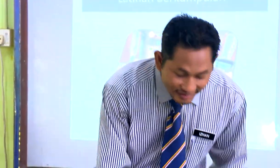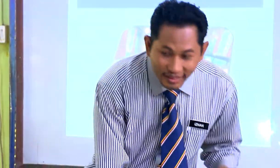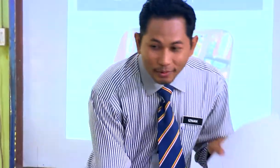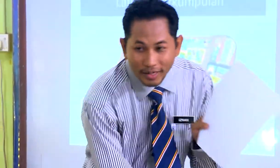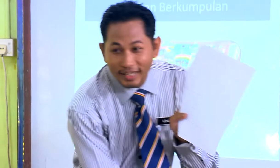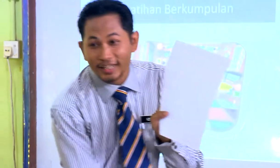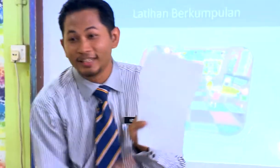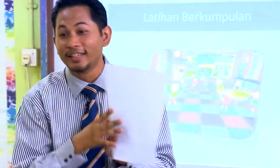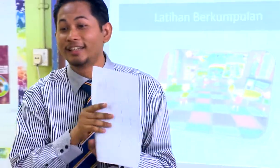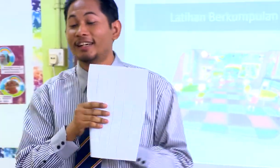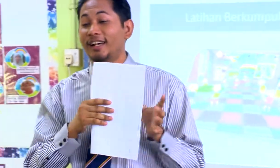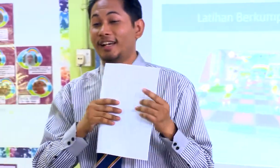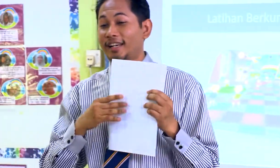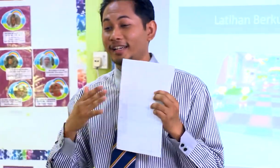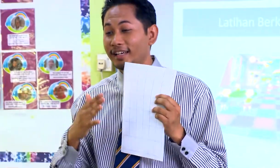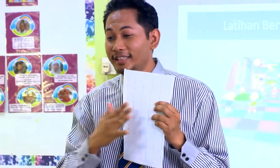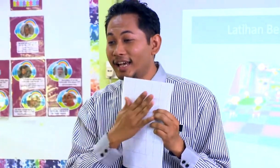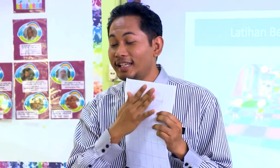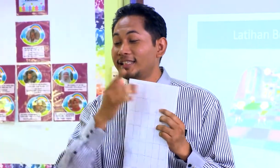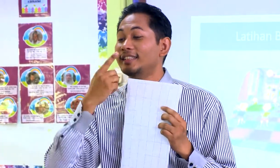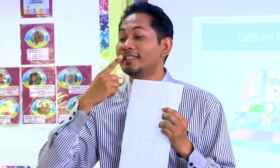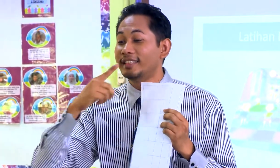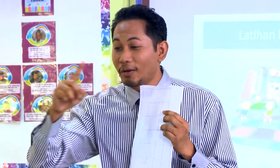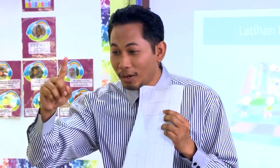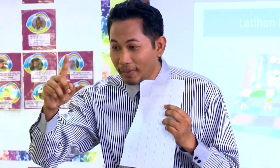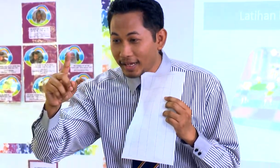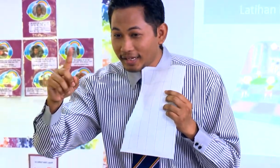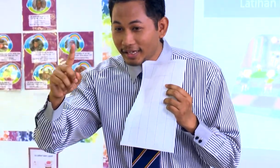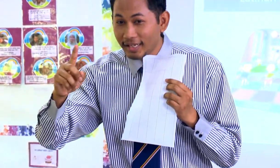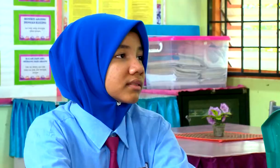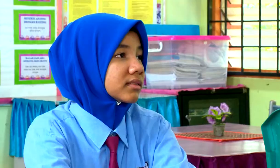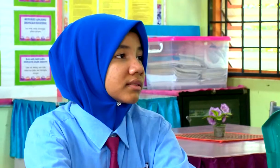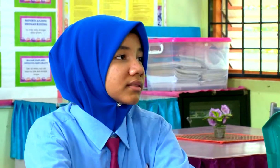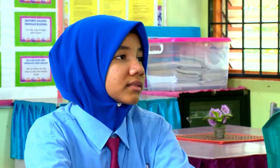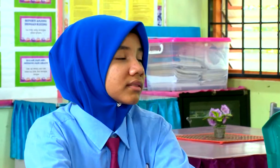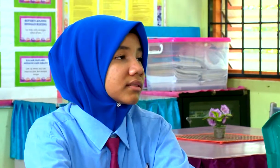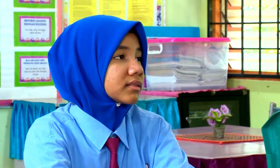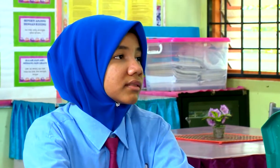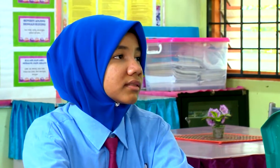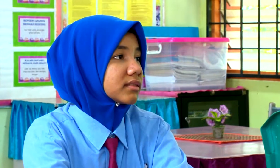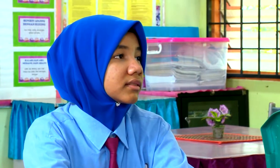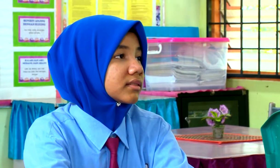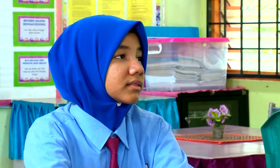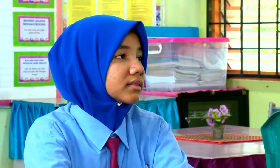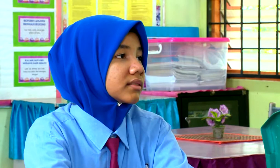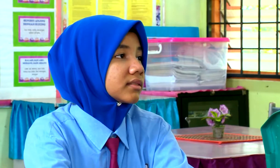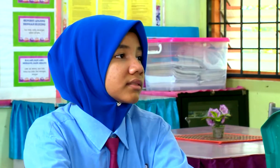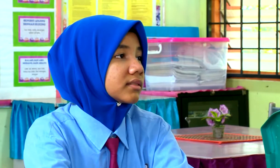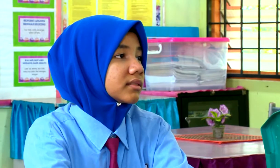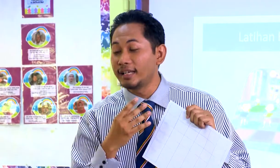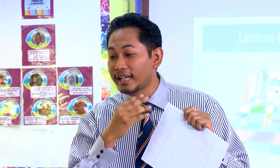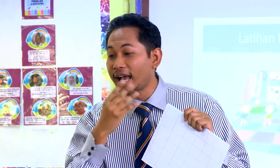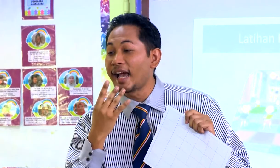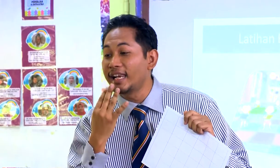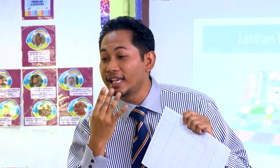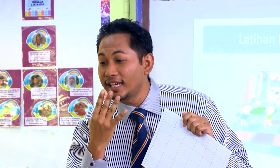Cikgu ada kertas jawapan. Okey, tulis jawapan kat sini dan